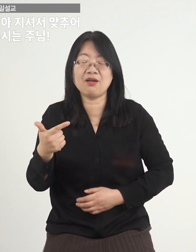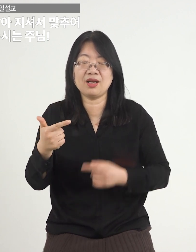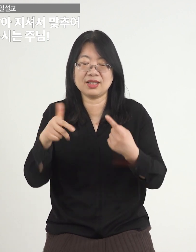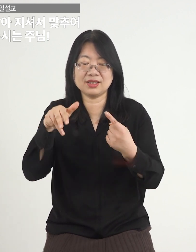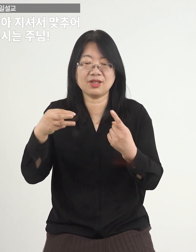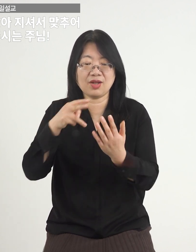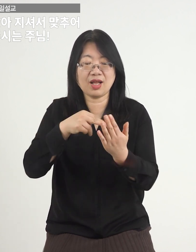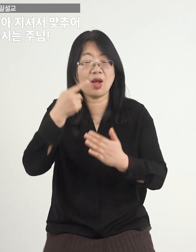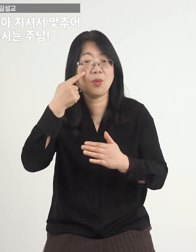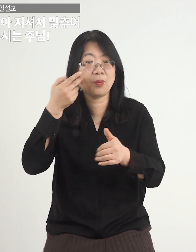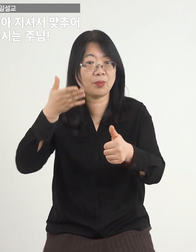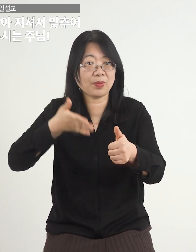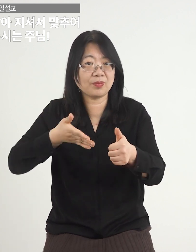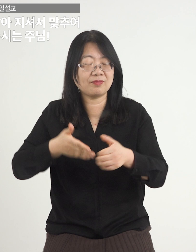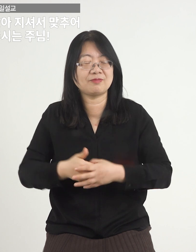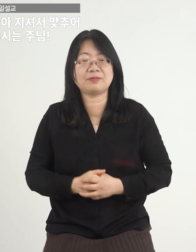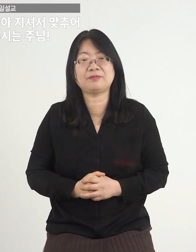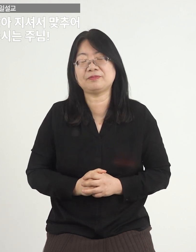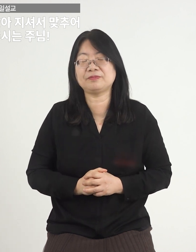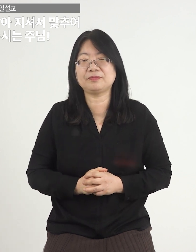1절.